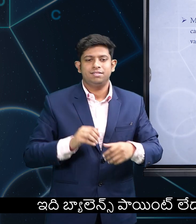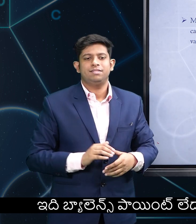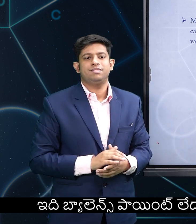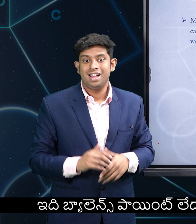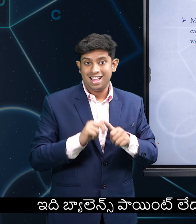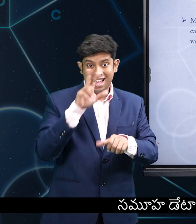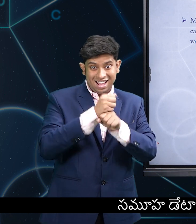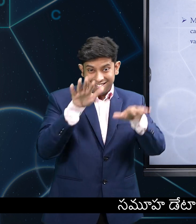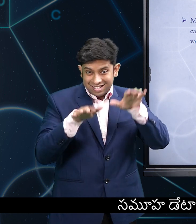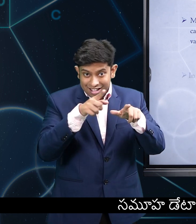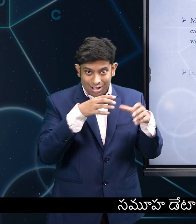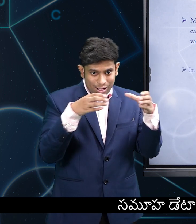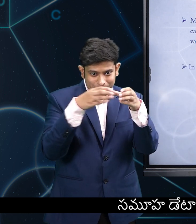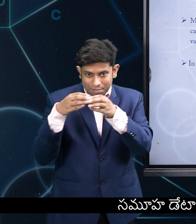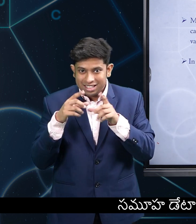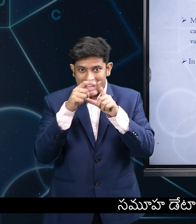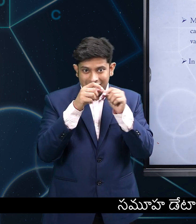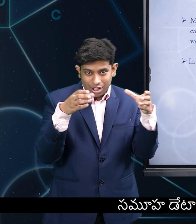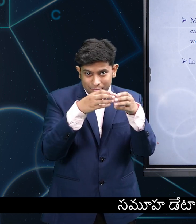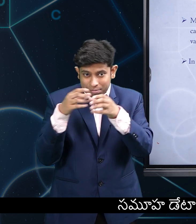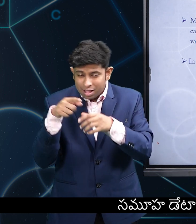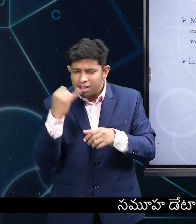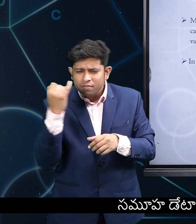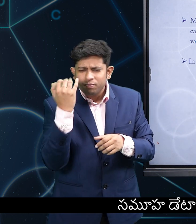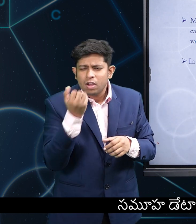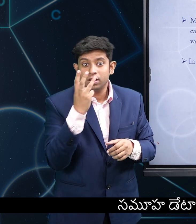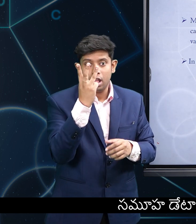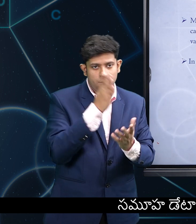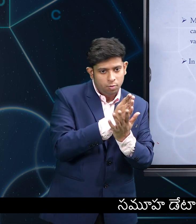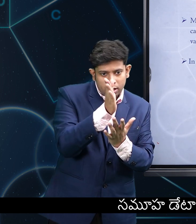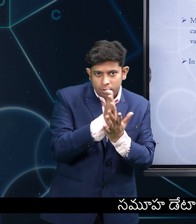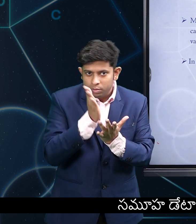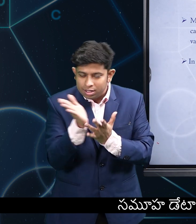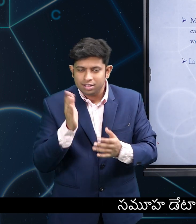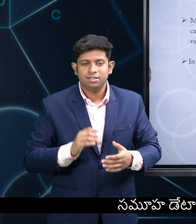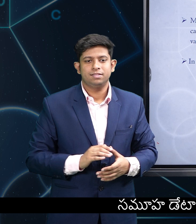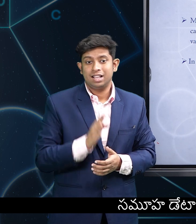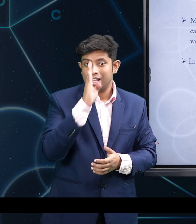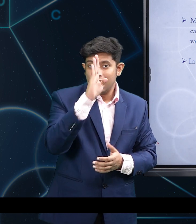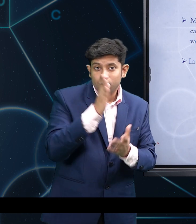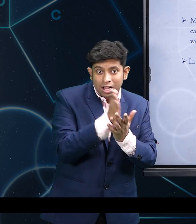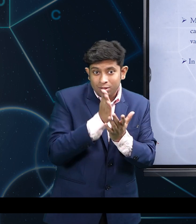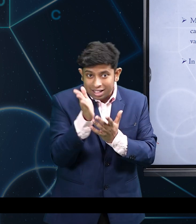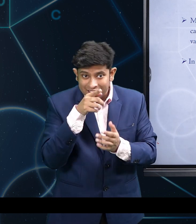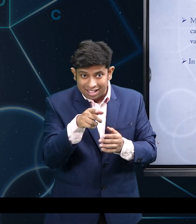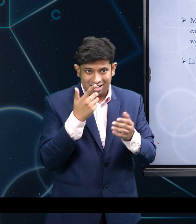అందిస్తుంది. సమూహ డేటా సగటును 3 మార్గాల్లో కనుగొనవచ్చు. ప్రత్యక్ష పద్ధతిలో